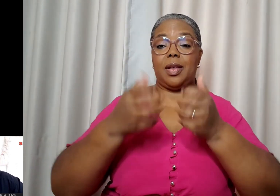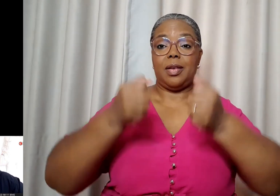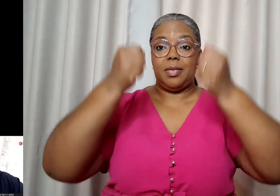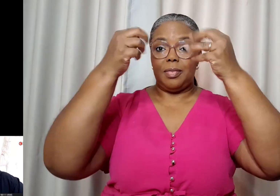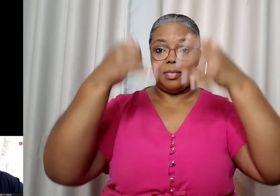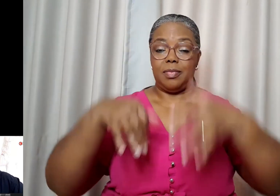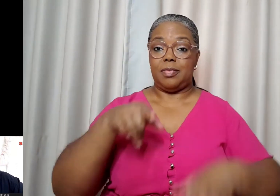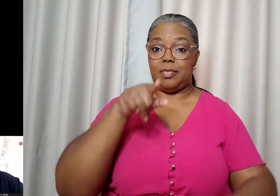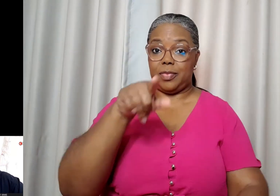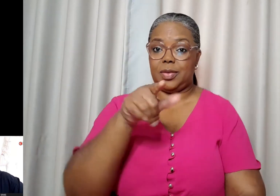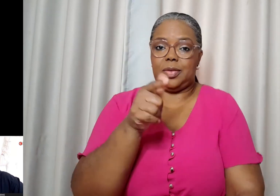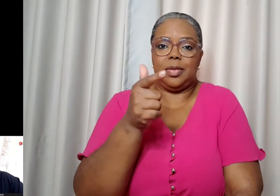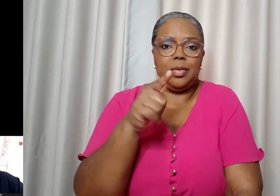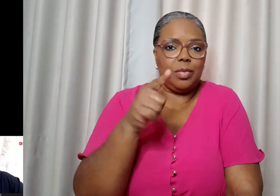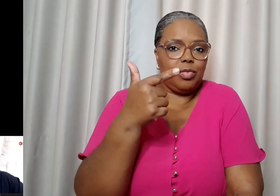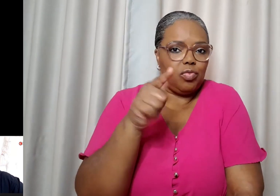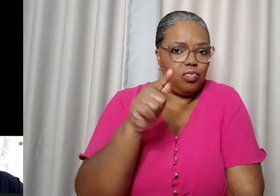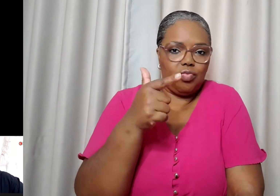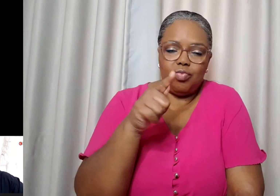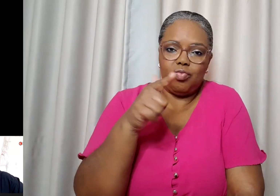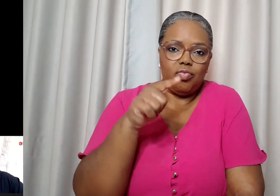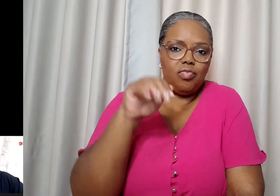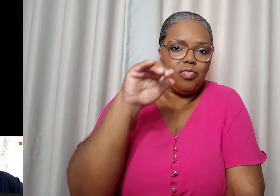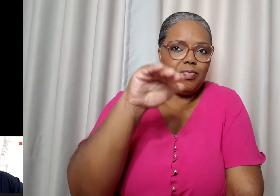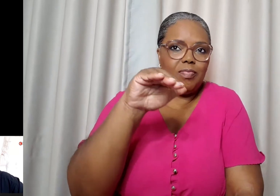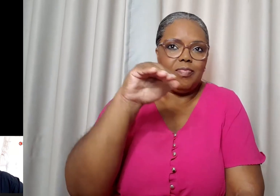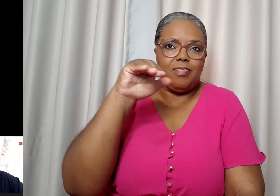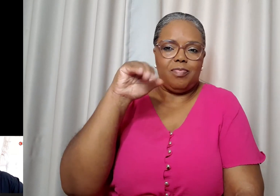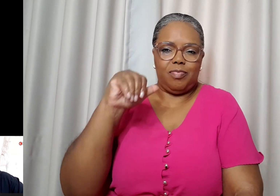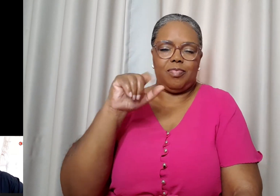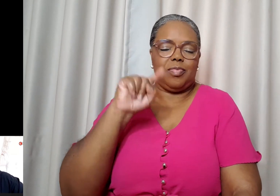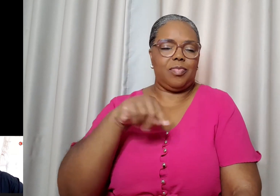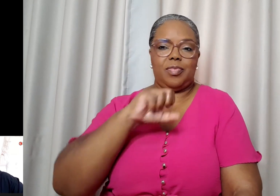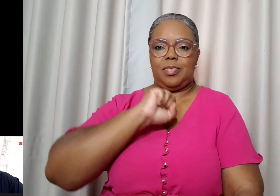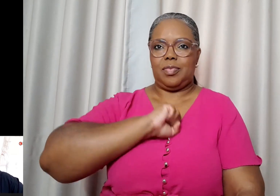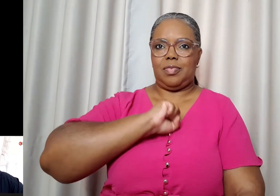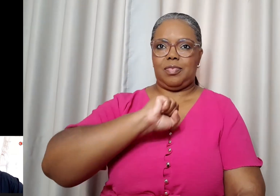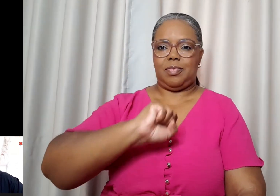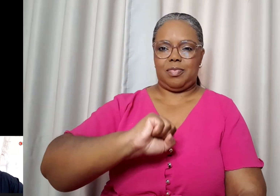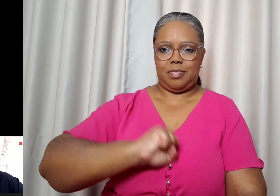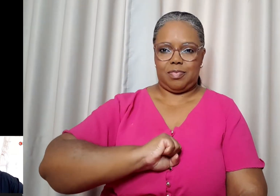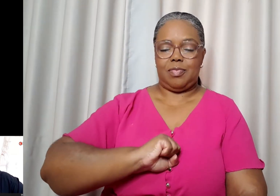chamado para ser um sacerdote eclesiástico,